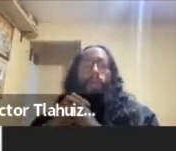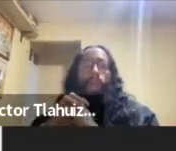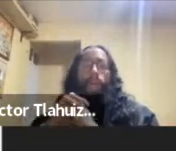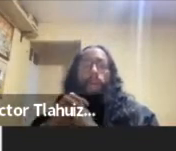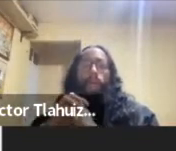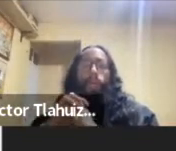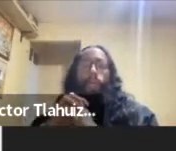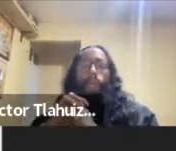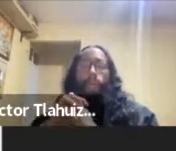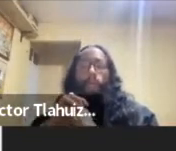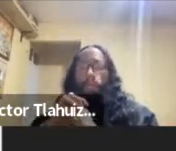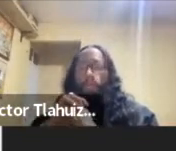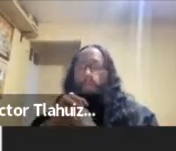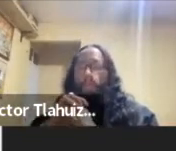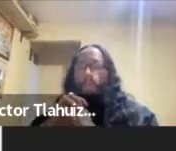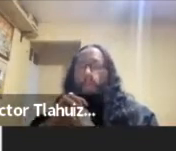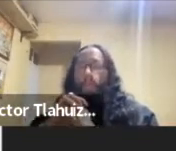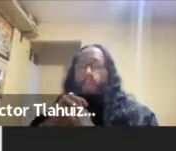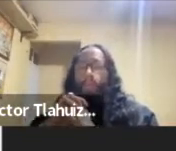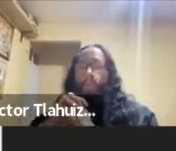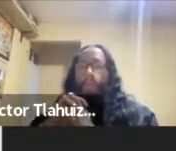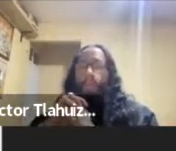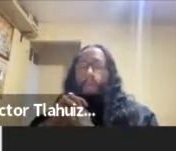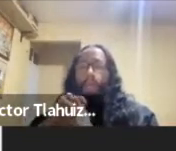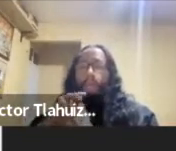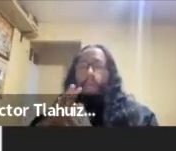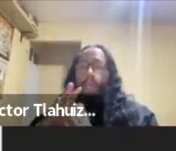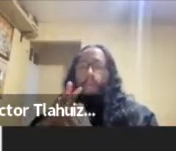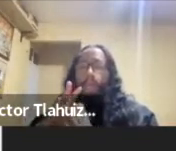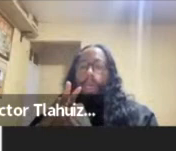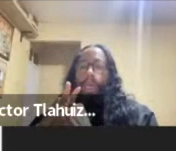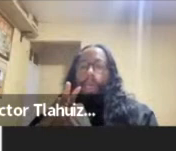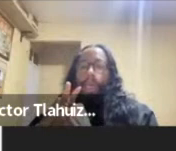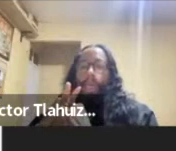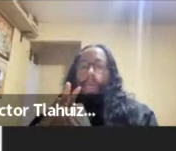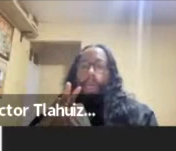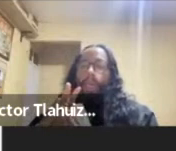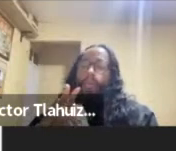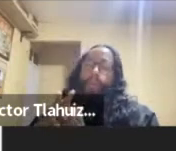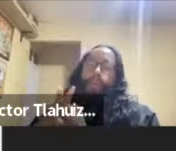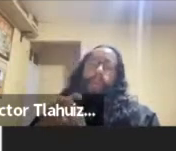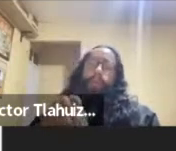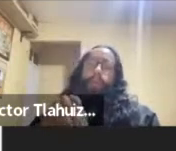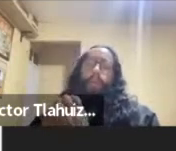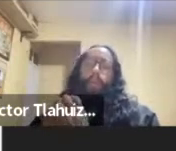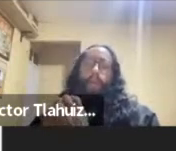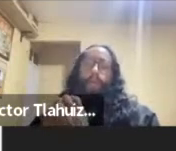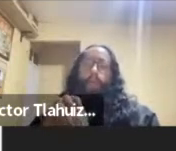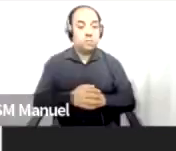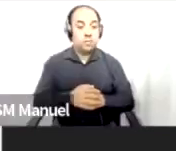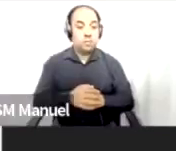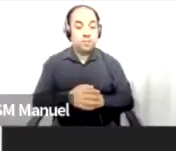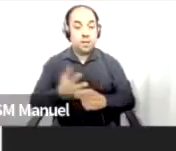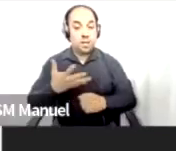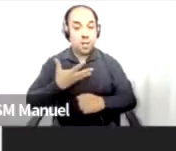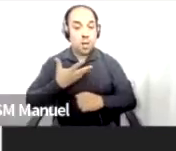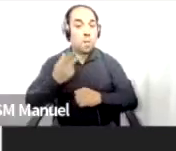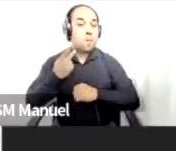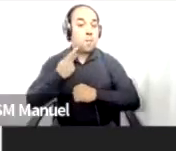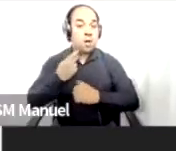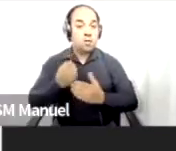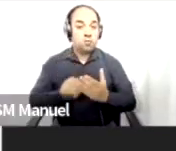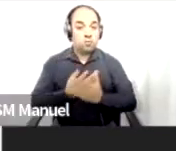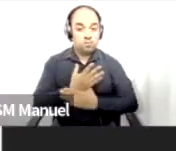mapa es mostrar la narrativa Teletón, porque conforme las políticas neoliberales se